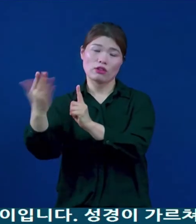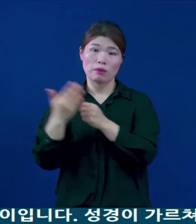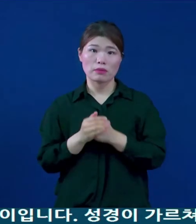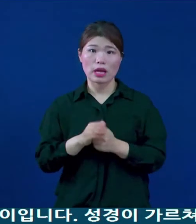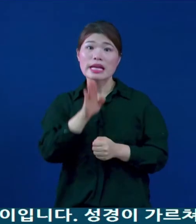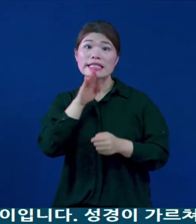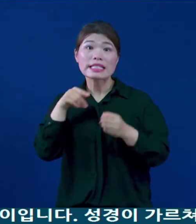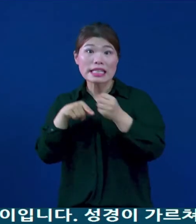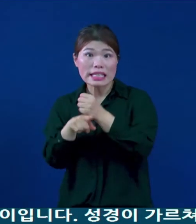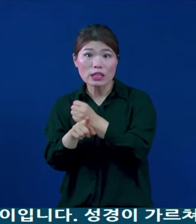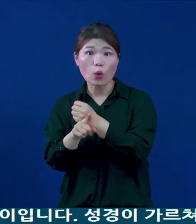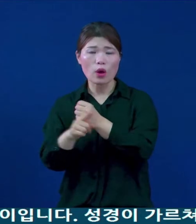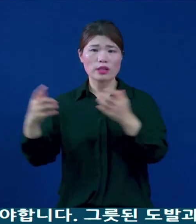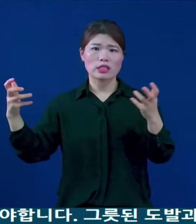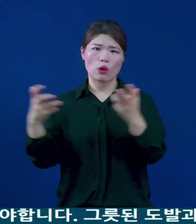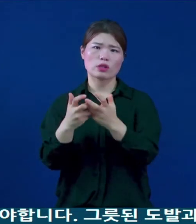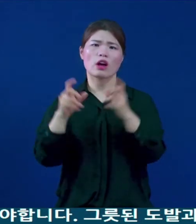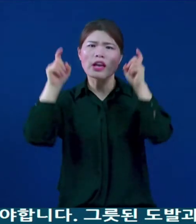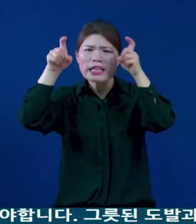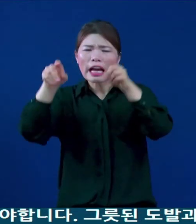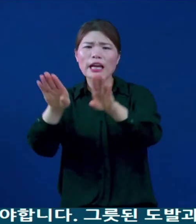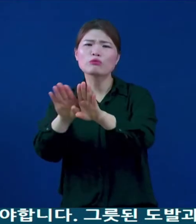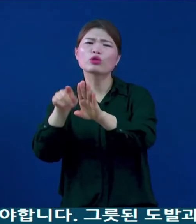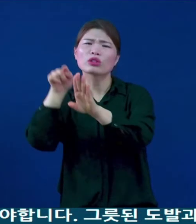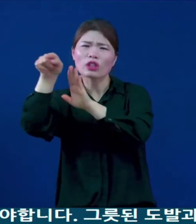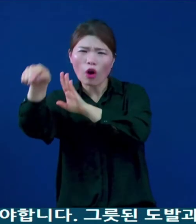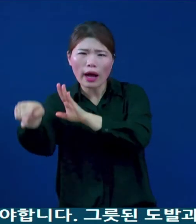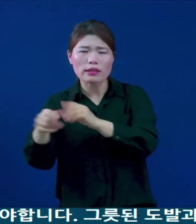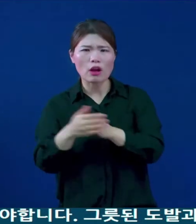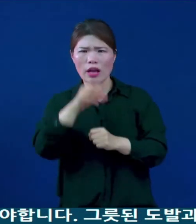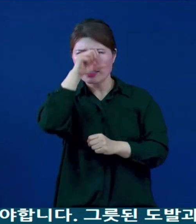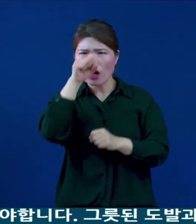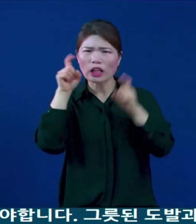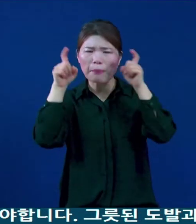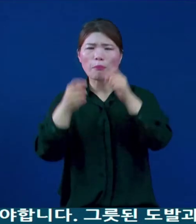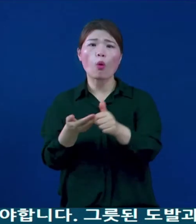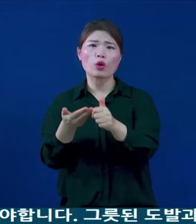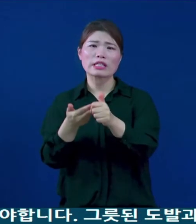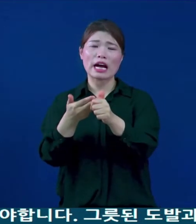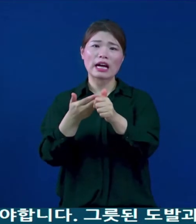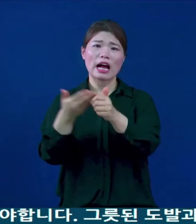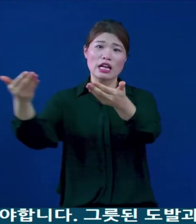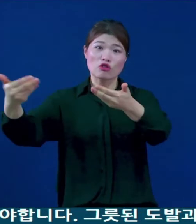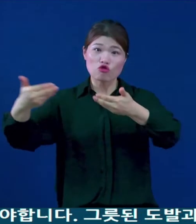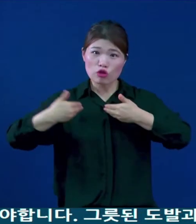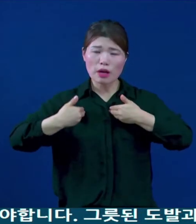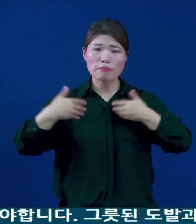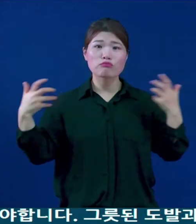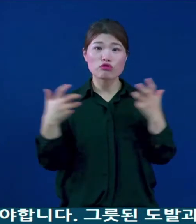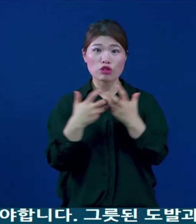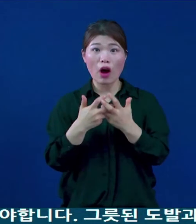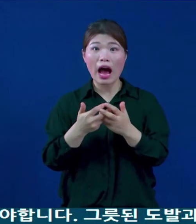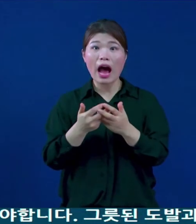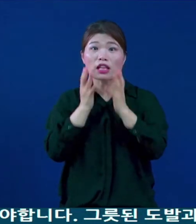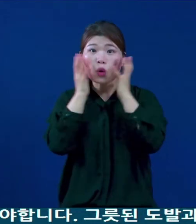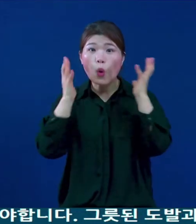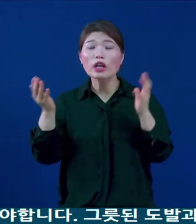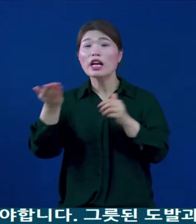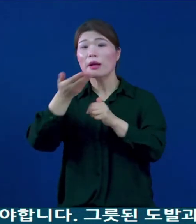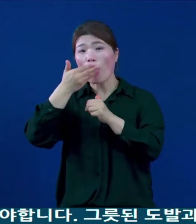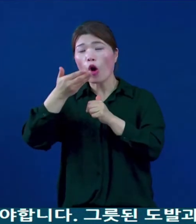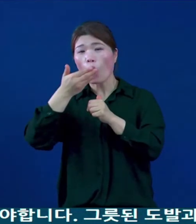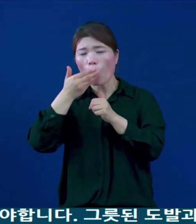채워져서 양의 문으로 들어가서 목자가 주는, 선한 목자가 주는 풍성한 꿀을 먹고 그 다음 풍성해진 것으로